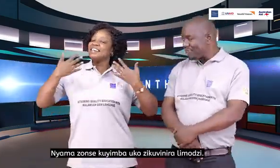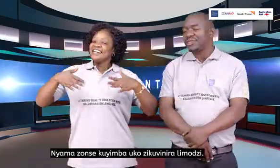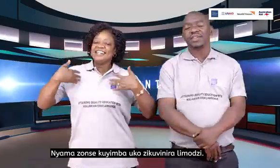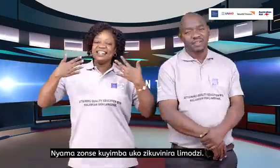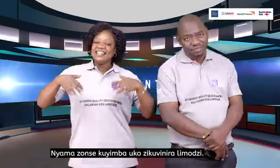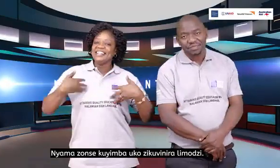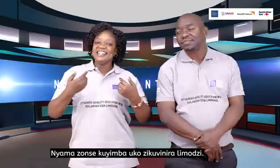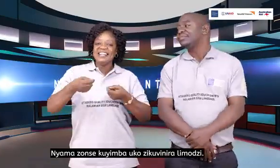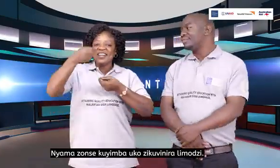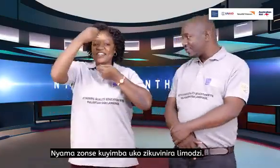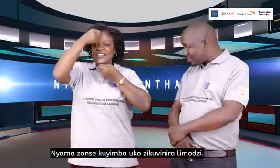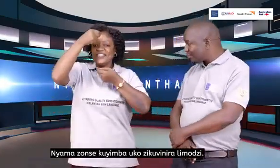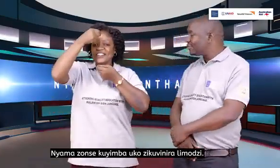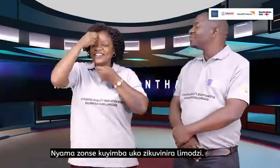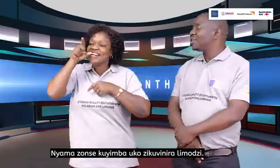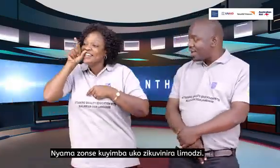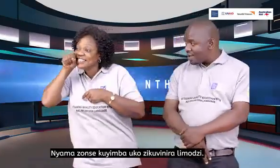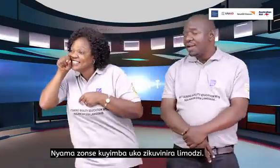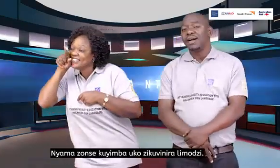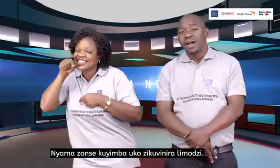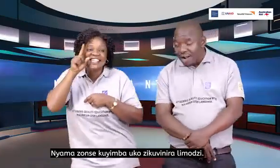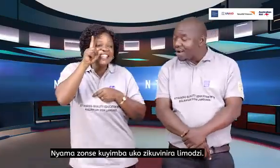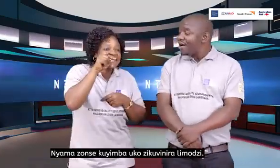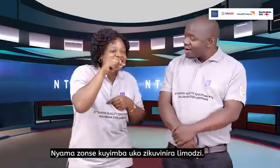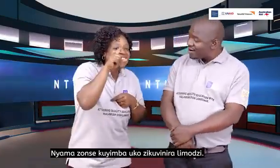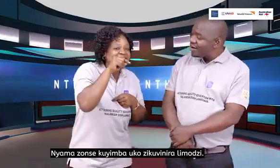nyama zonse kuyimba uko zikuvinira limodzi.